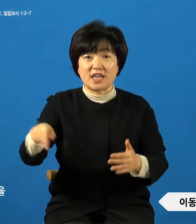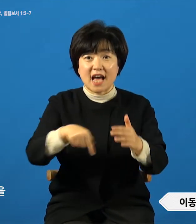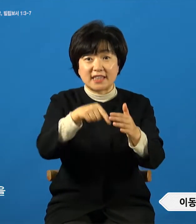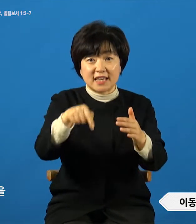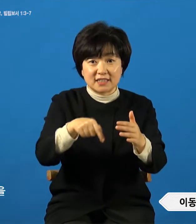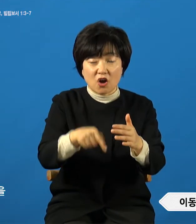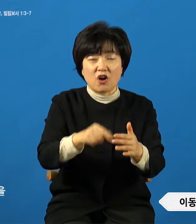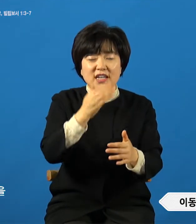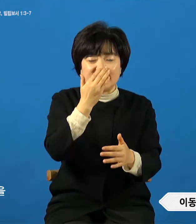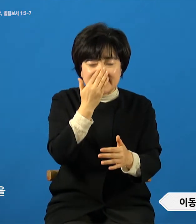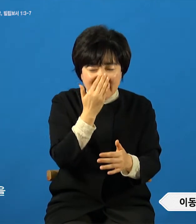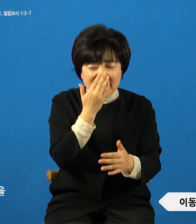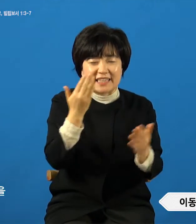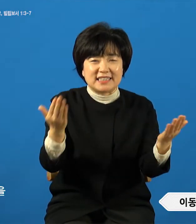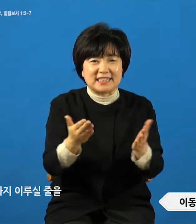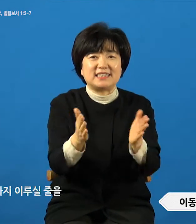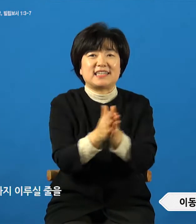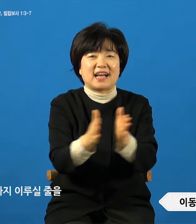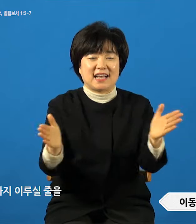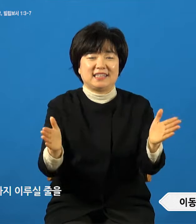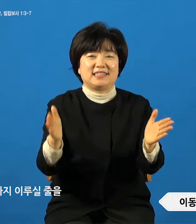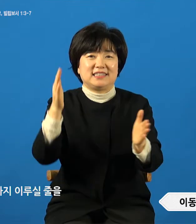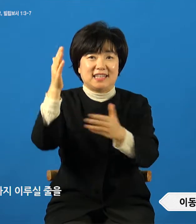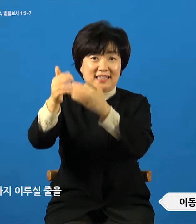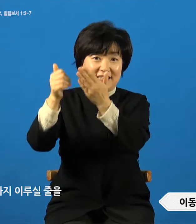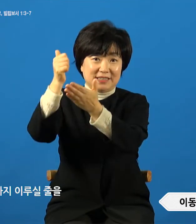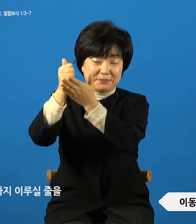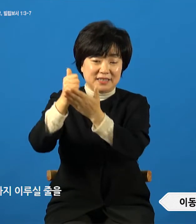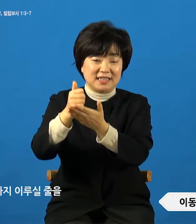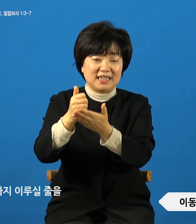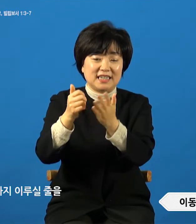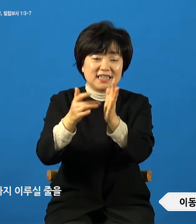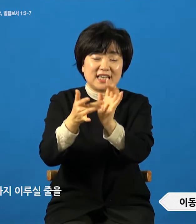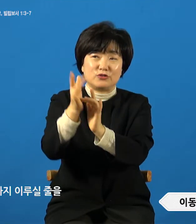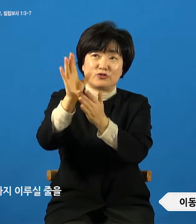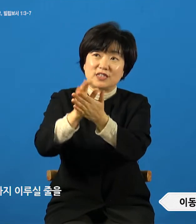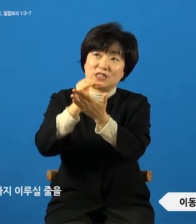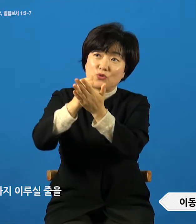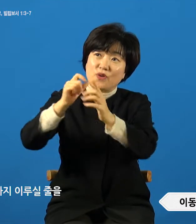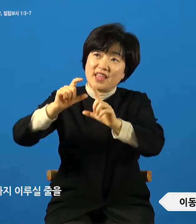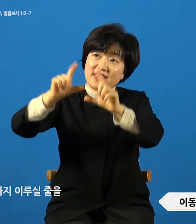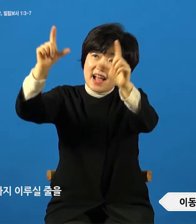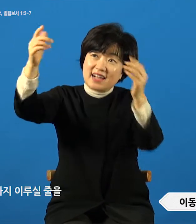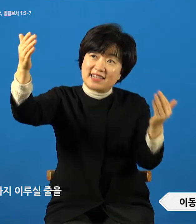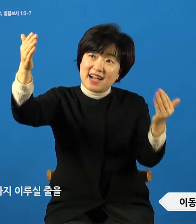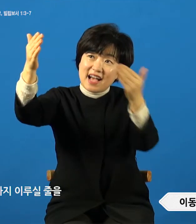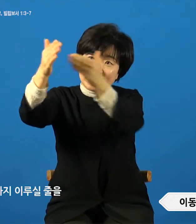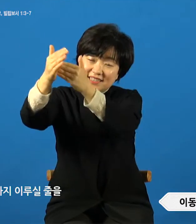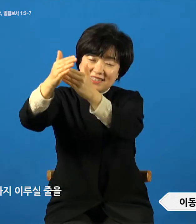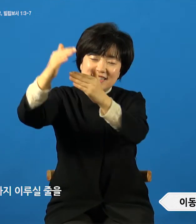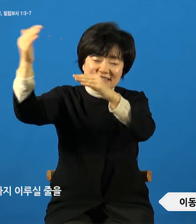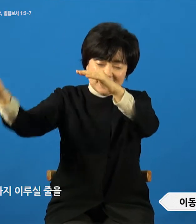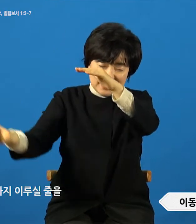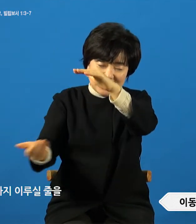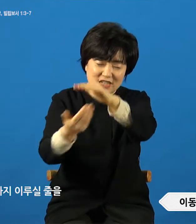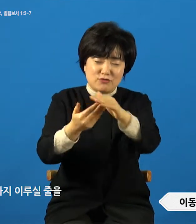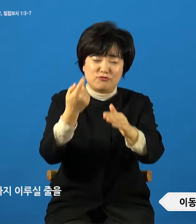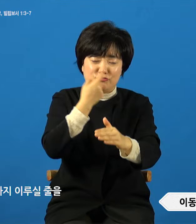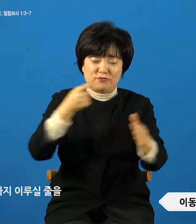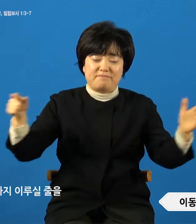안에서 착한 일을 시작하신 이가 그리스도 예수의 날까지 이루실 줄을 우리는 확신하노라. 믿으십니까